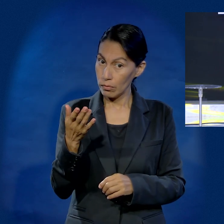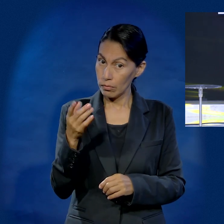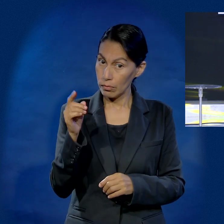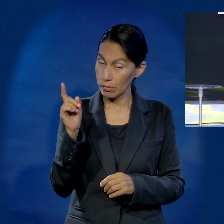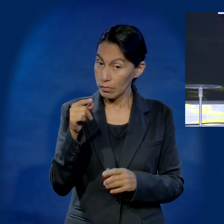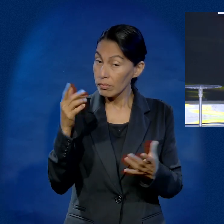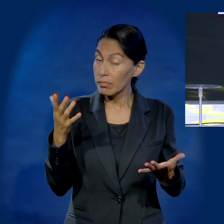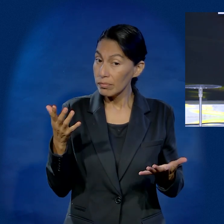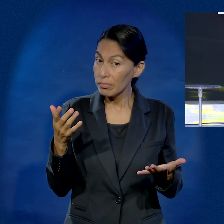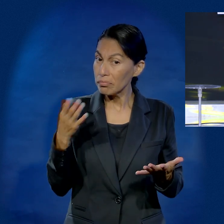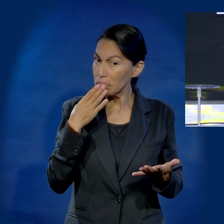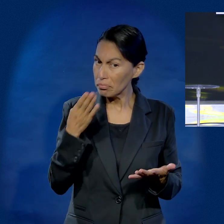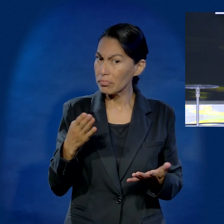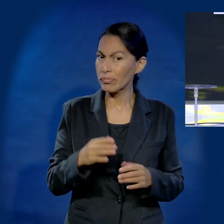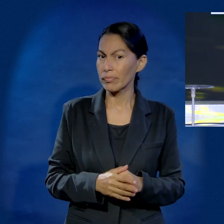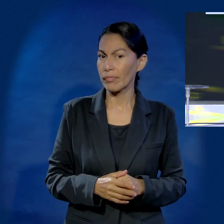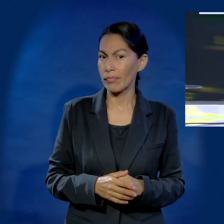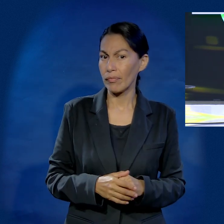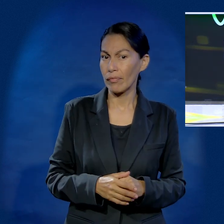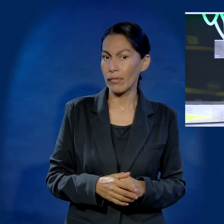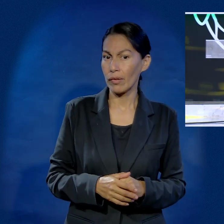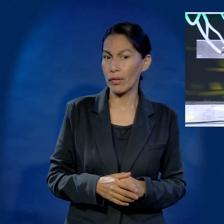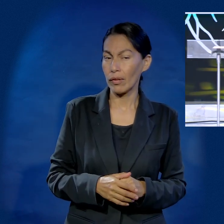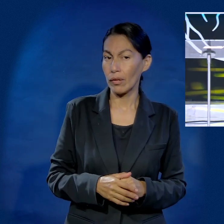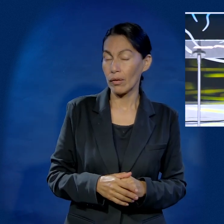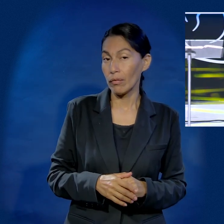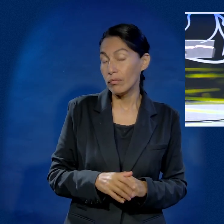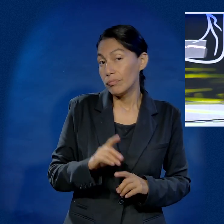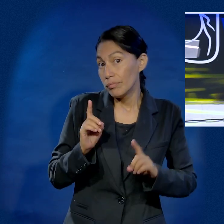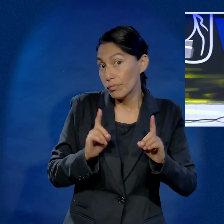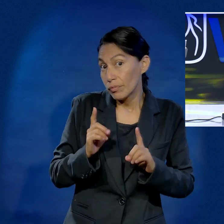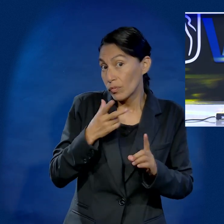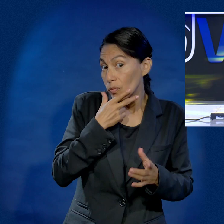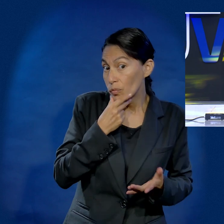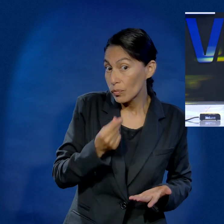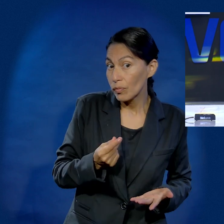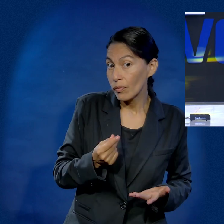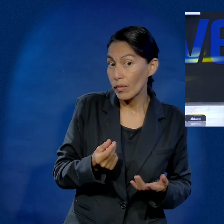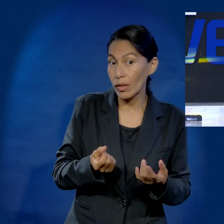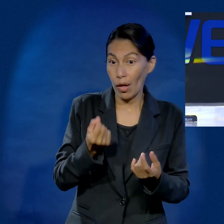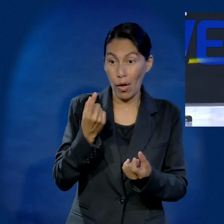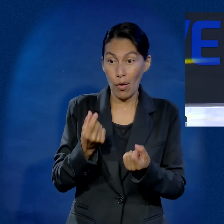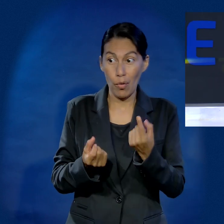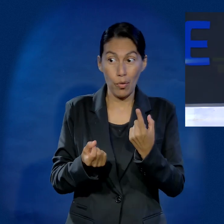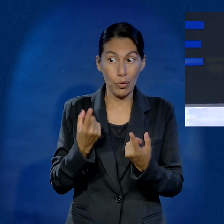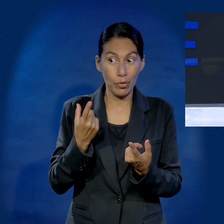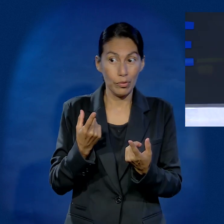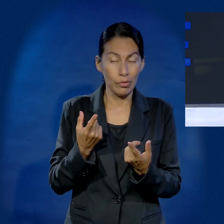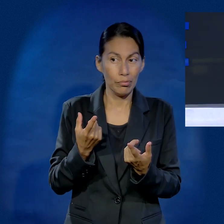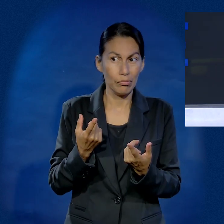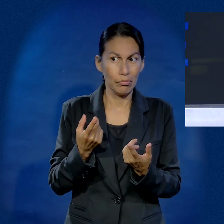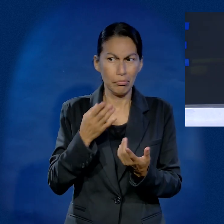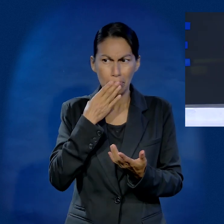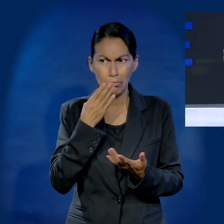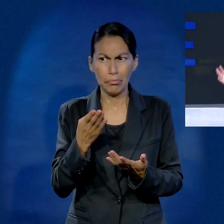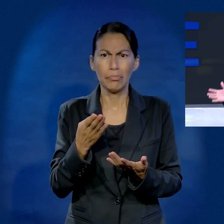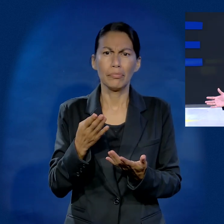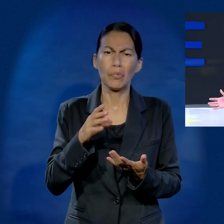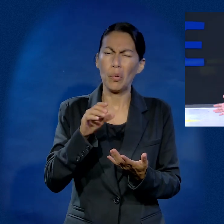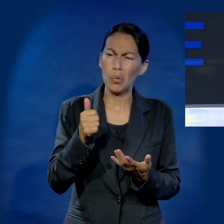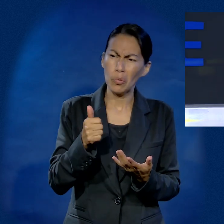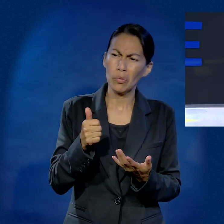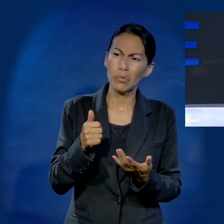tú mandes señales correctas, señorita. Claro, depende del muchacho, es la señal. Algunos con un cambio de